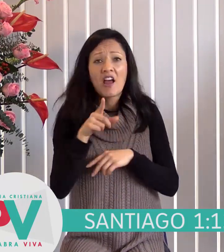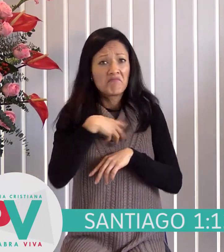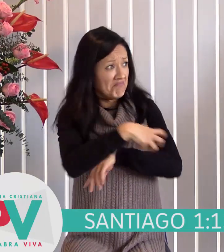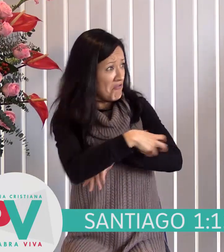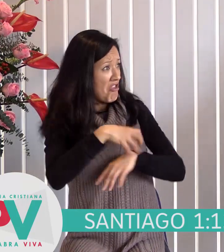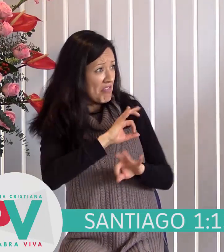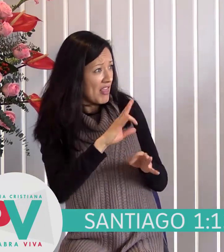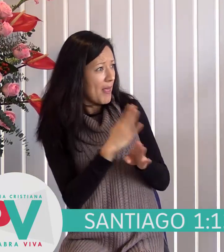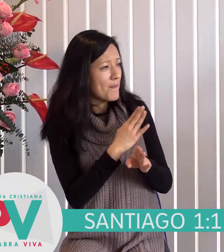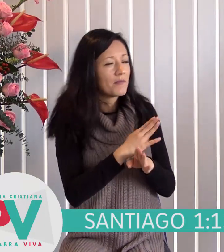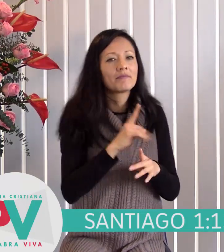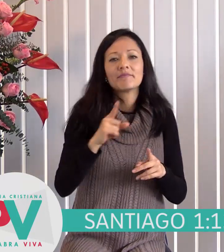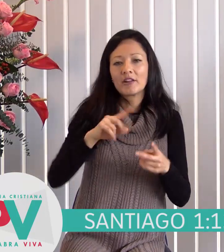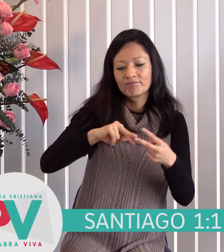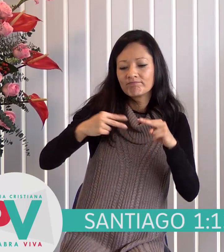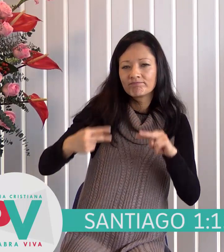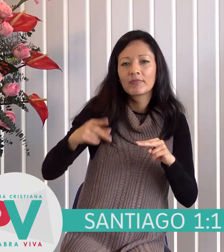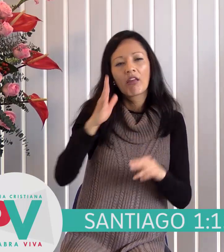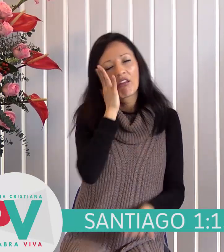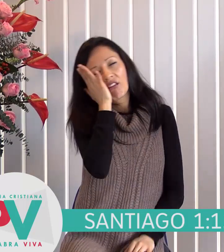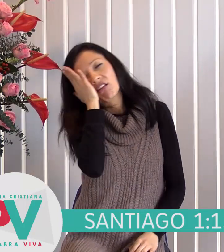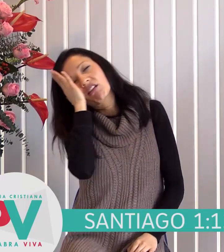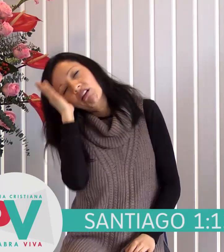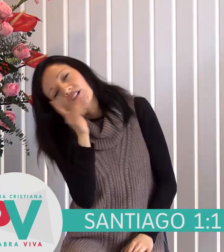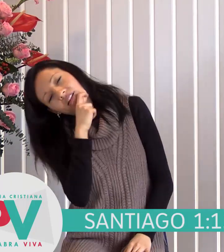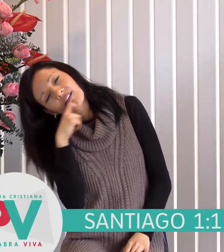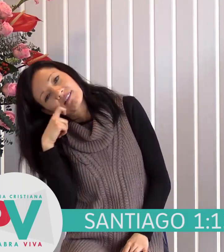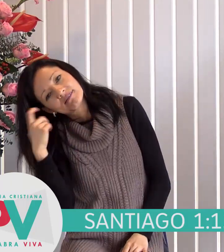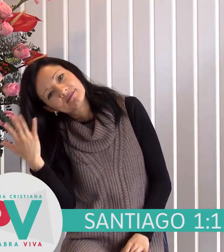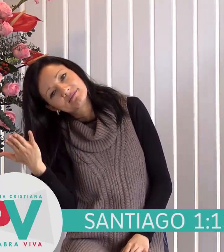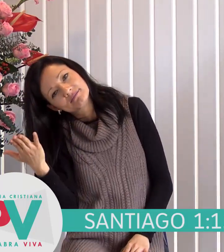mí el robo no es problema, pero se la pasa durmiendo.